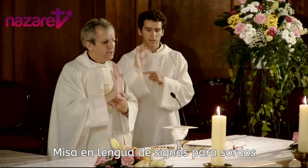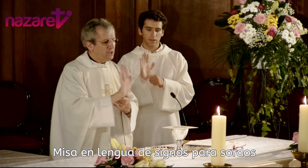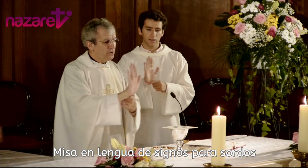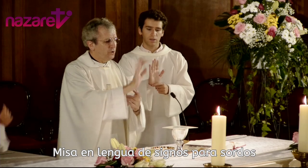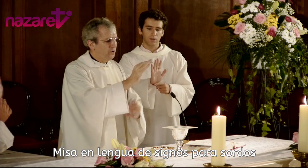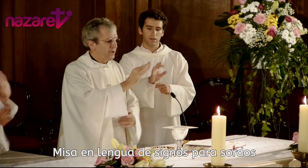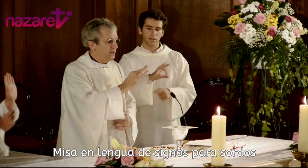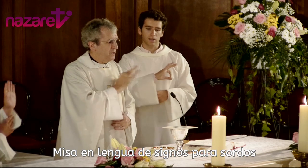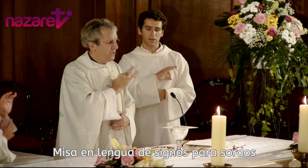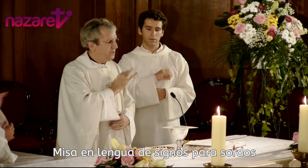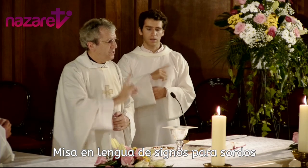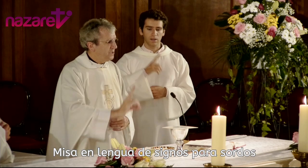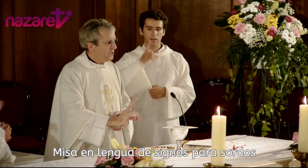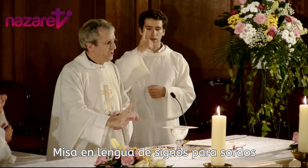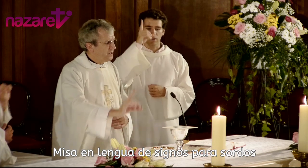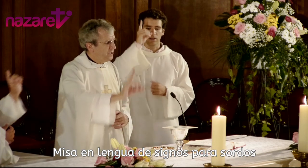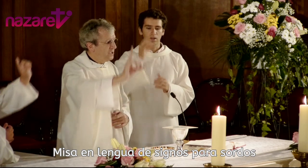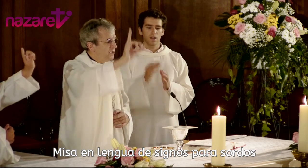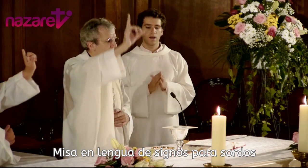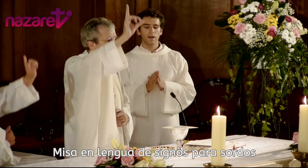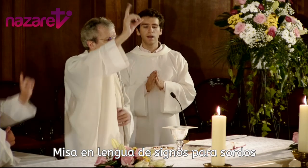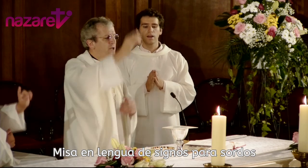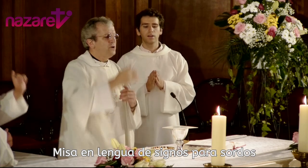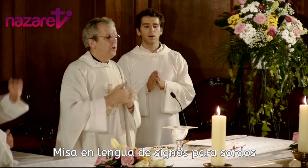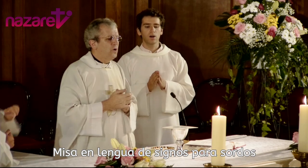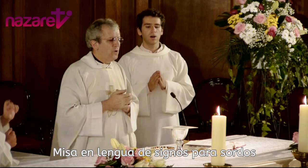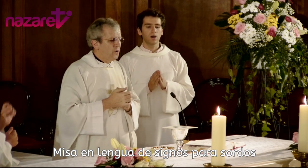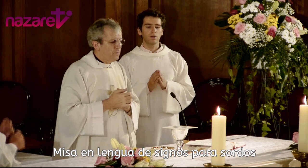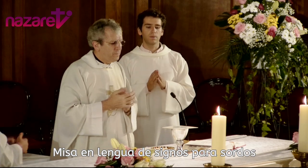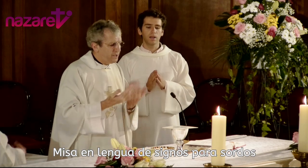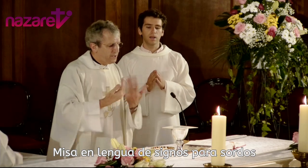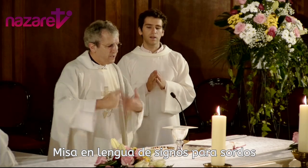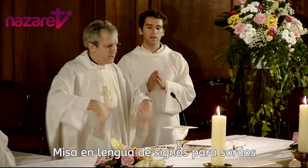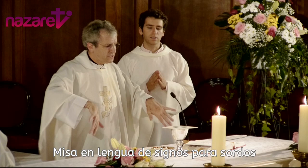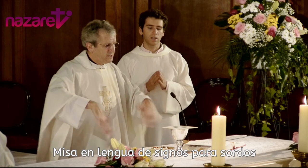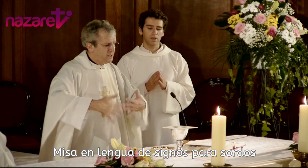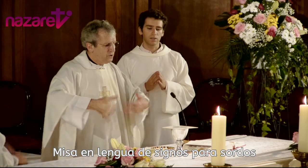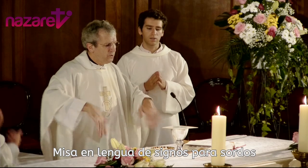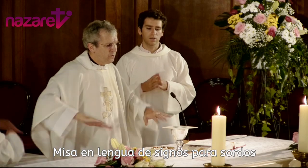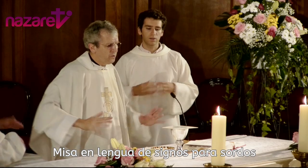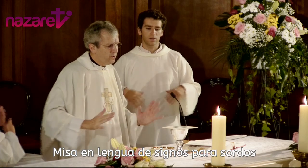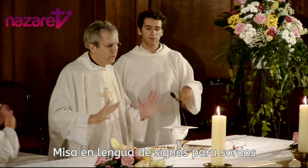Bendito el que viene en nombre del Señor.